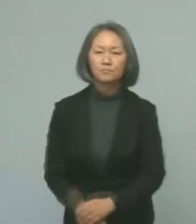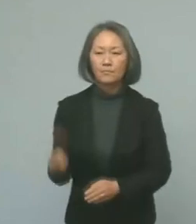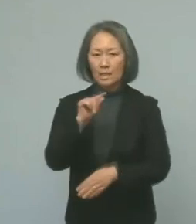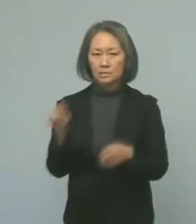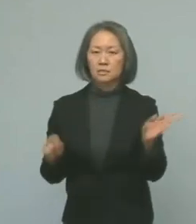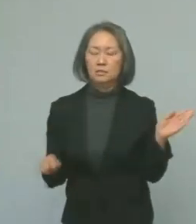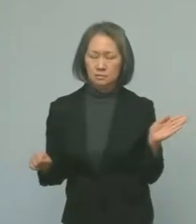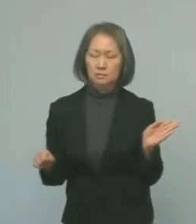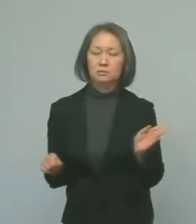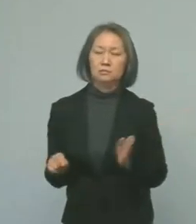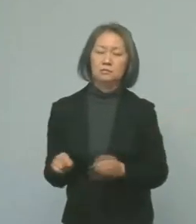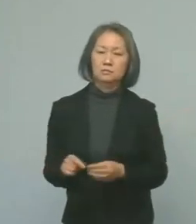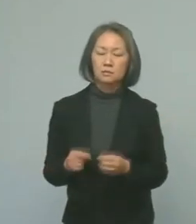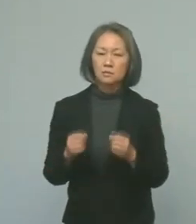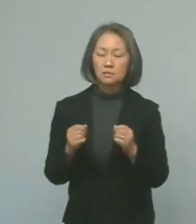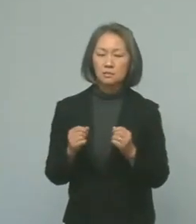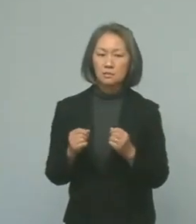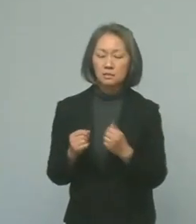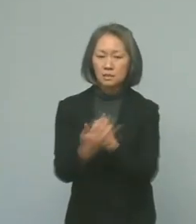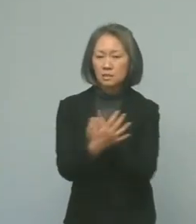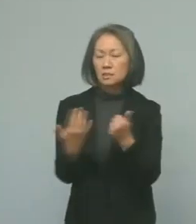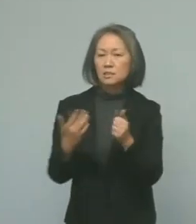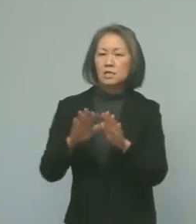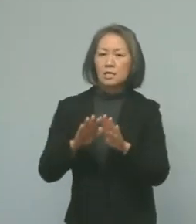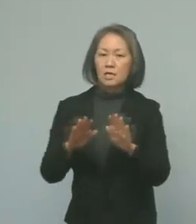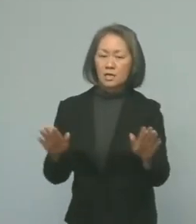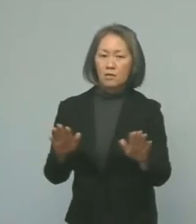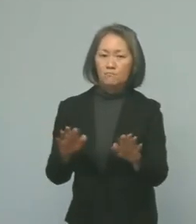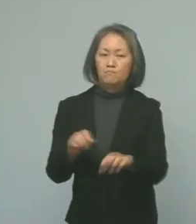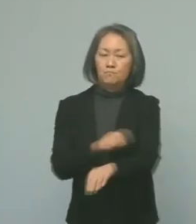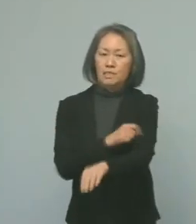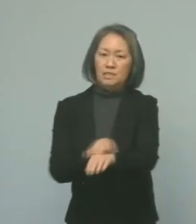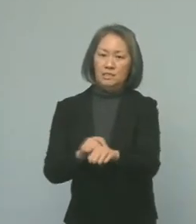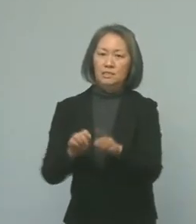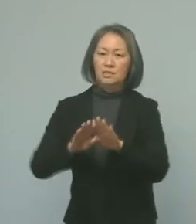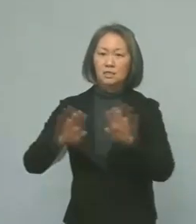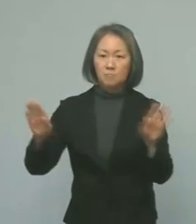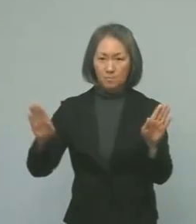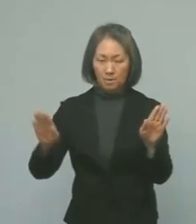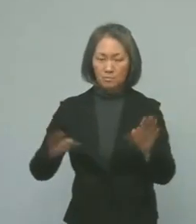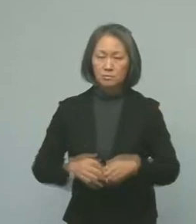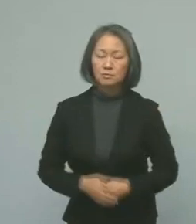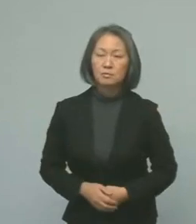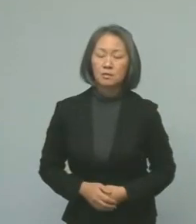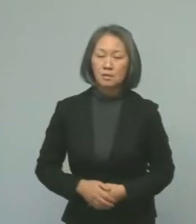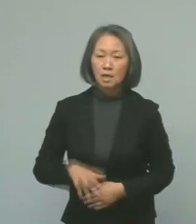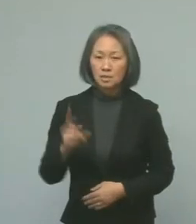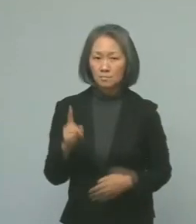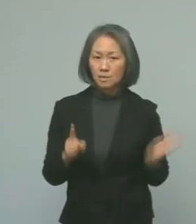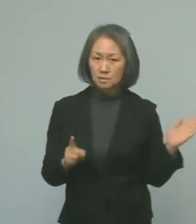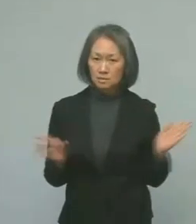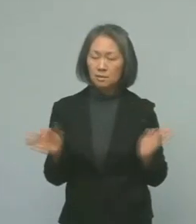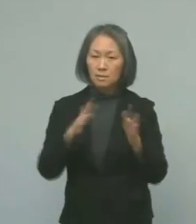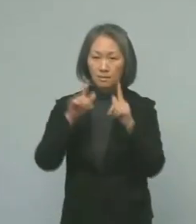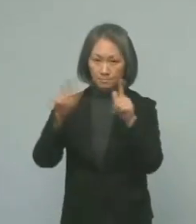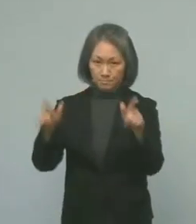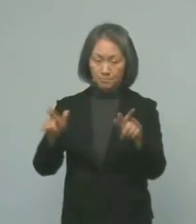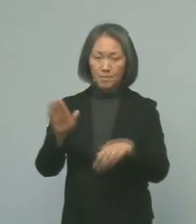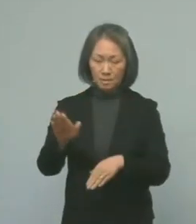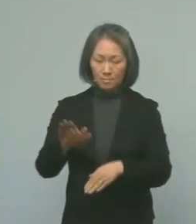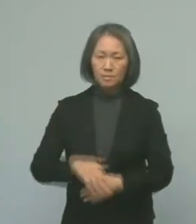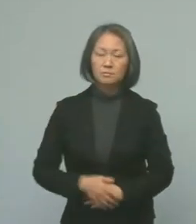それでは新型コロナウイルス感染症に関しまして臨時の記者会見を始めさせていただきます。はじめに知事から発言がございます